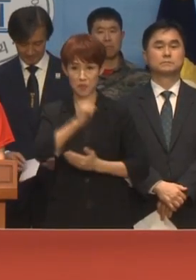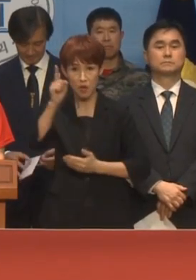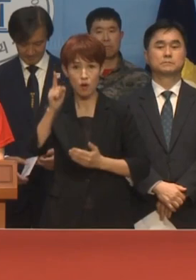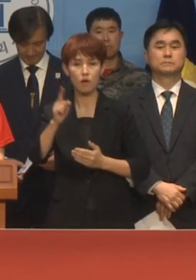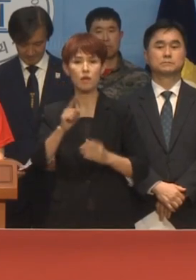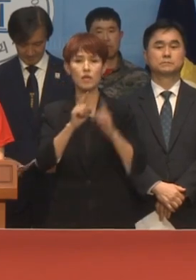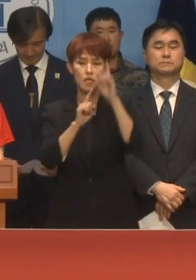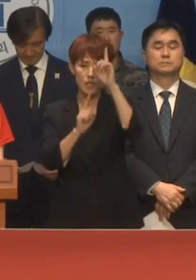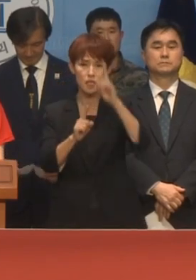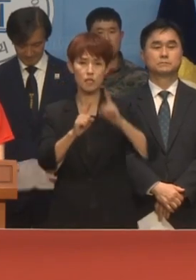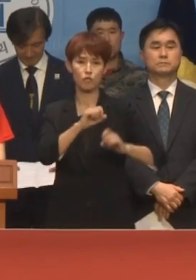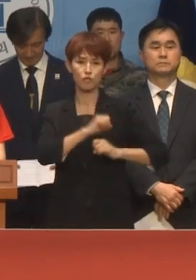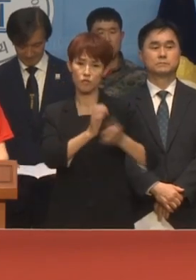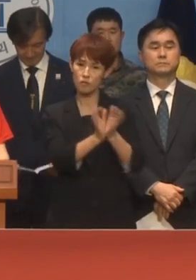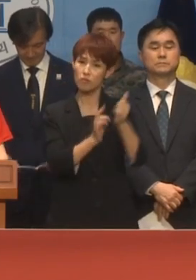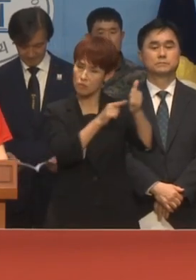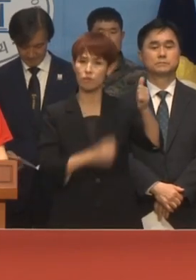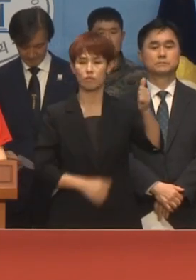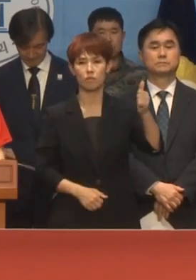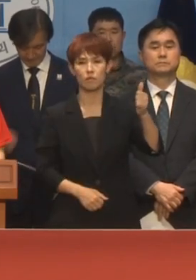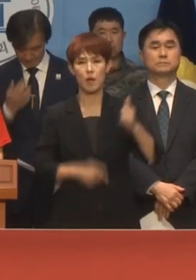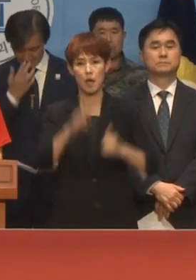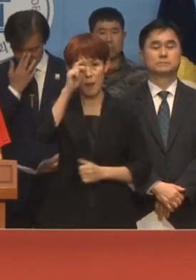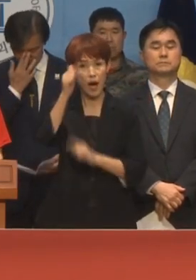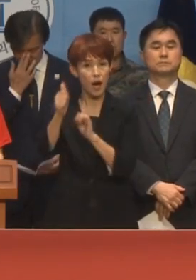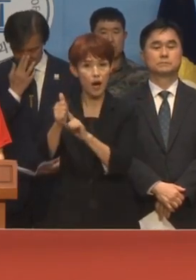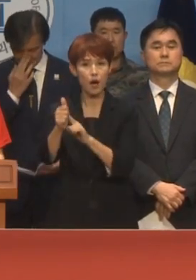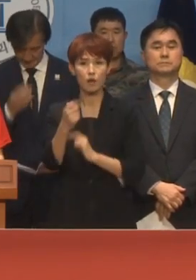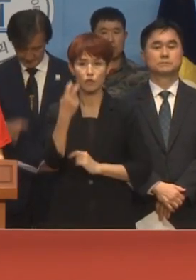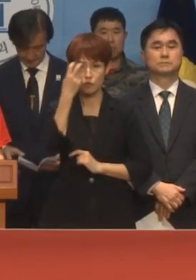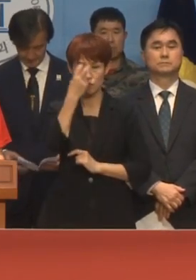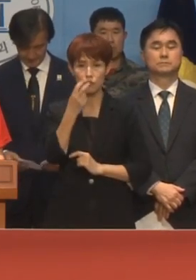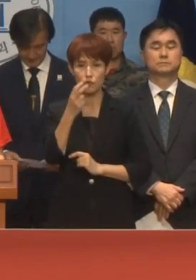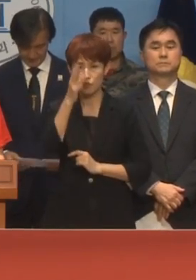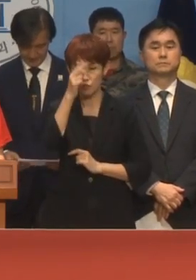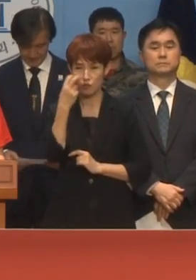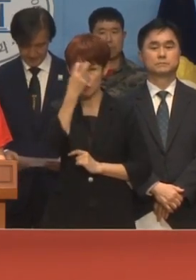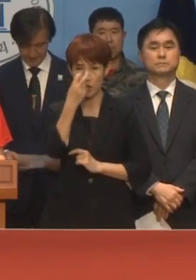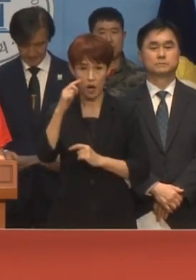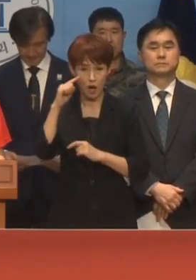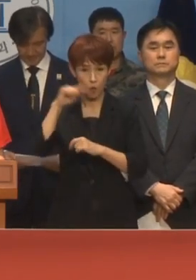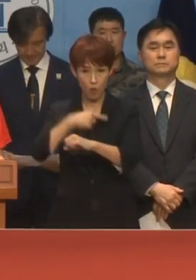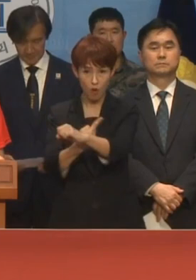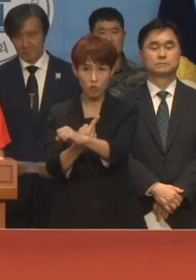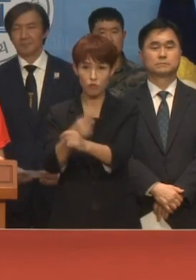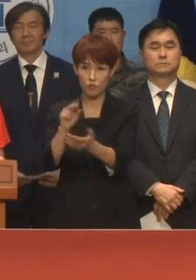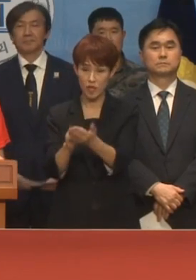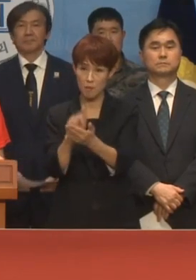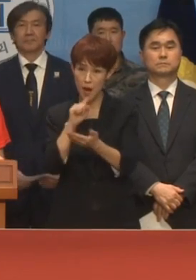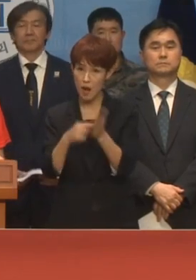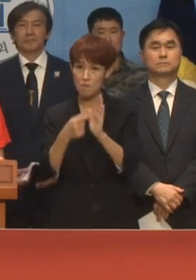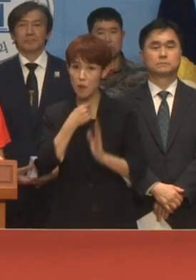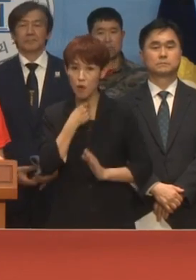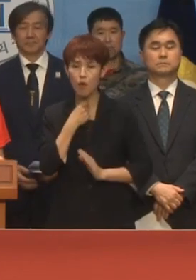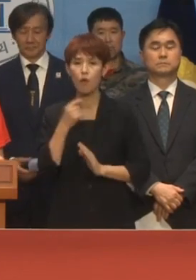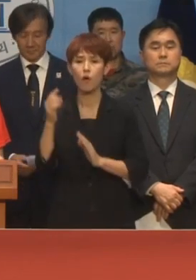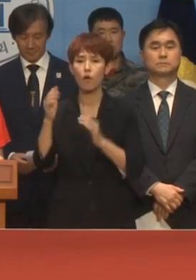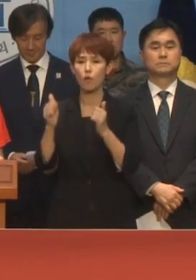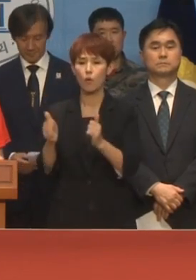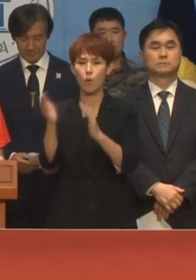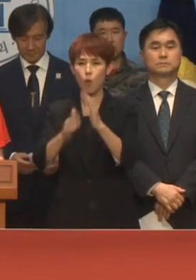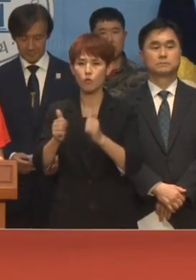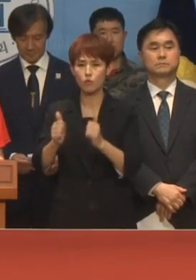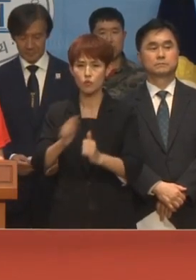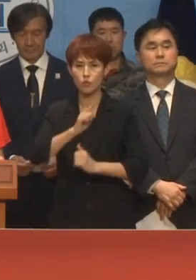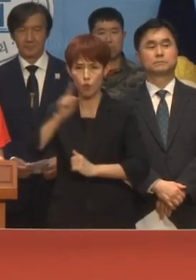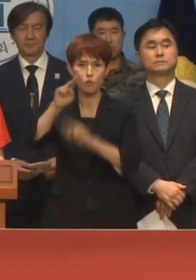군검찰 아닙니까? 박정훈 대령 최소한 수사권 가지고 억지 주장을 하려면 박정훈 대령 공소 취소하고 원대복직